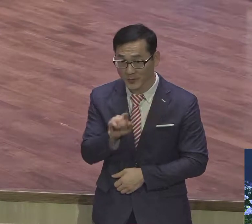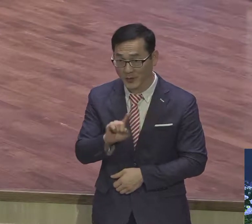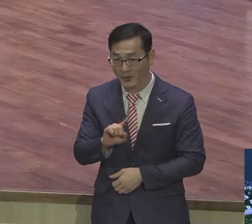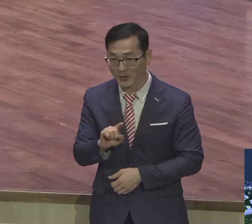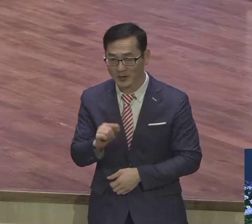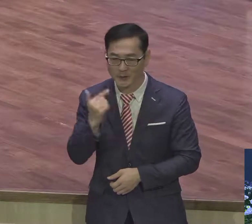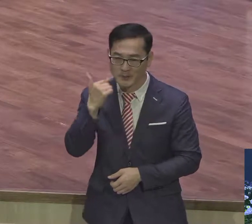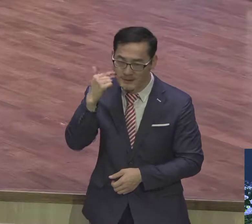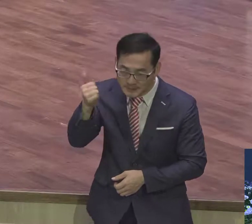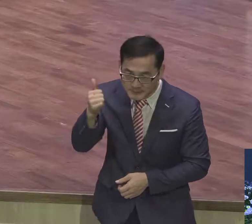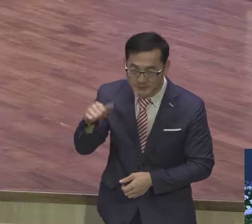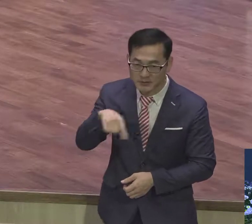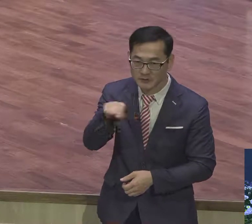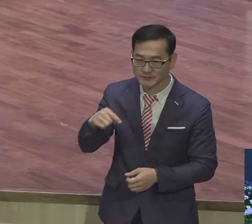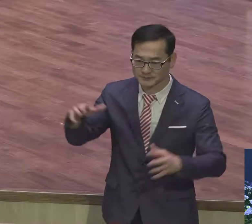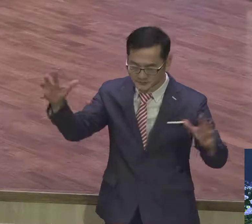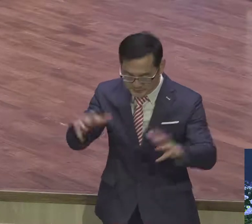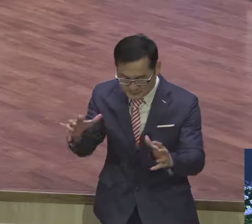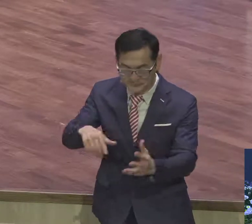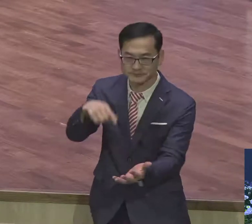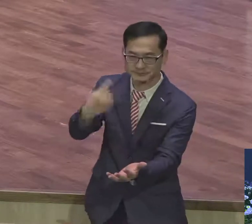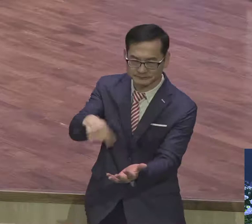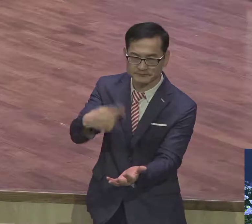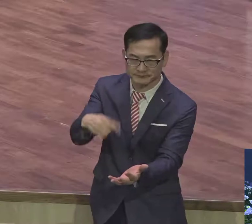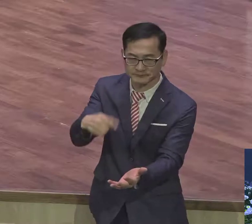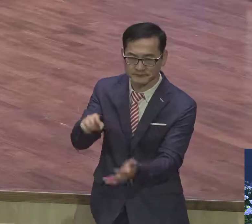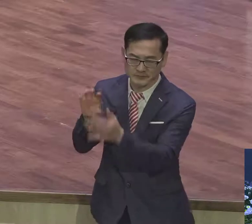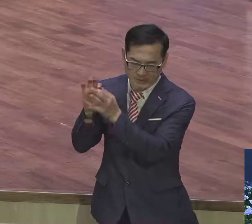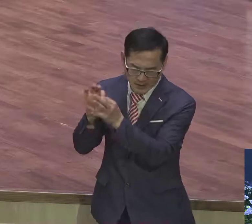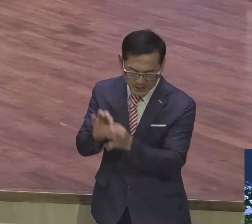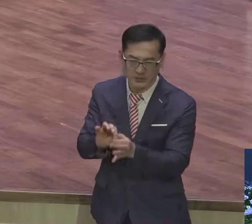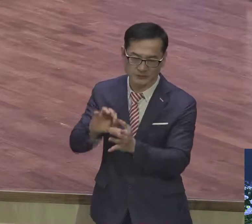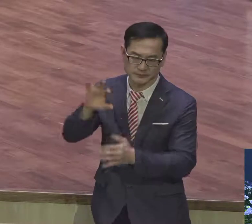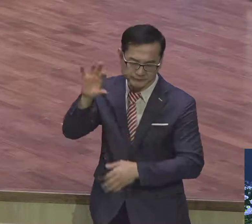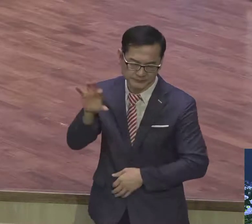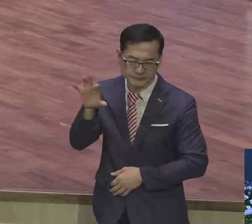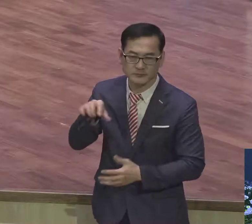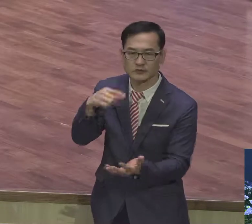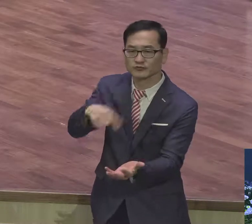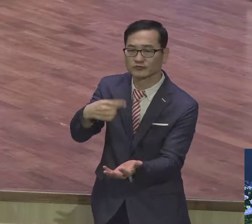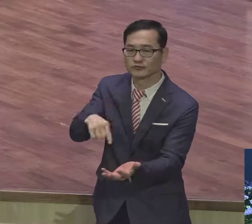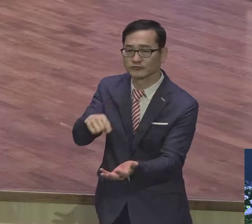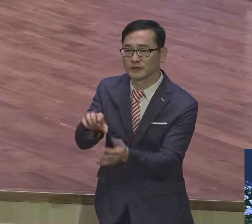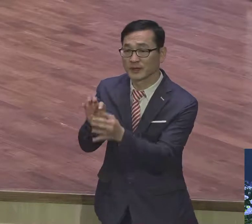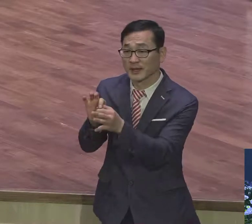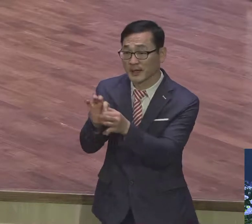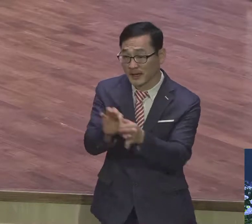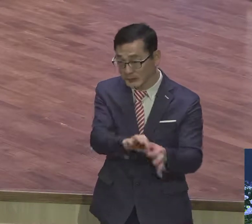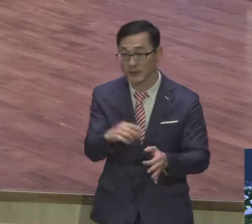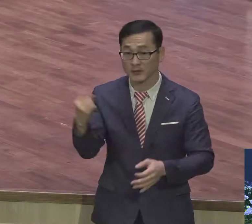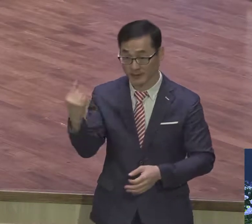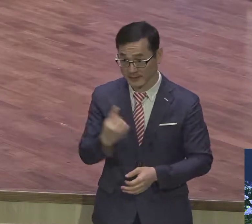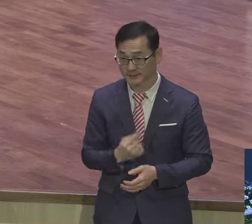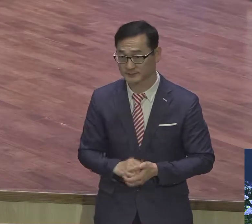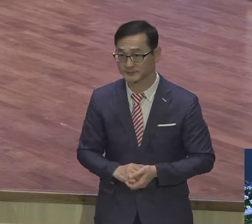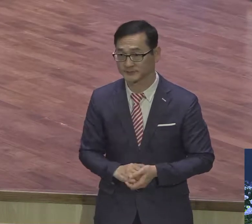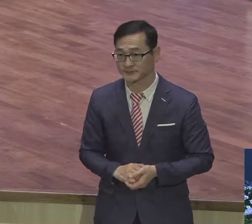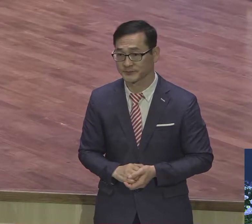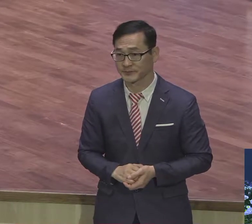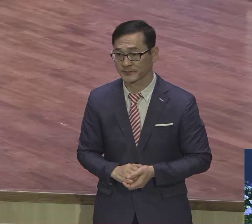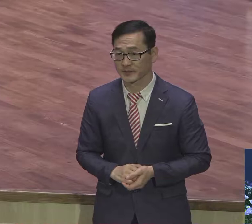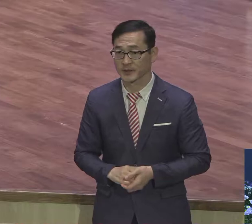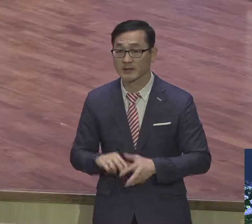목사님들을 만모하놓고 훈련을 했습니다. 이번 전도 강사훈련은 지금까지